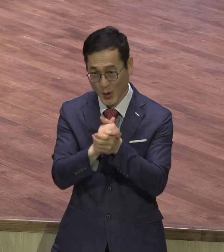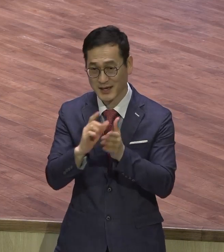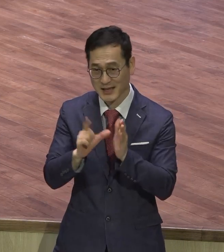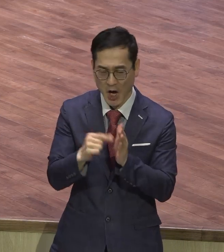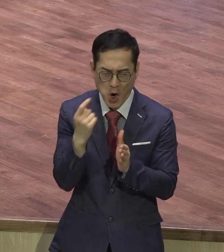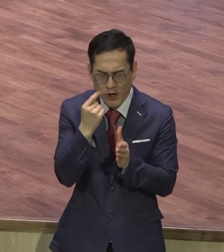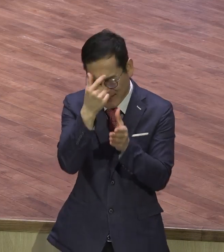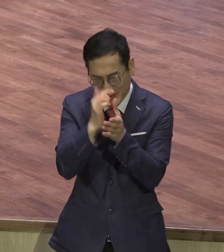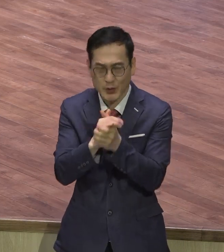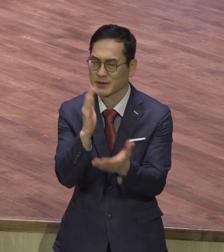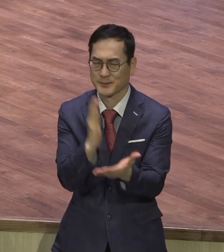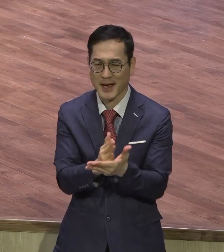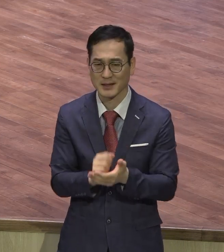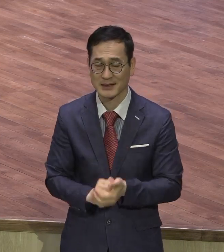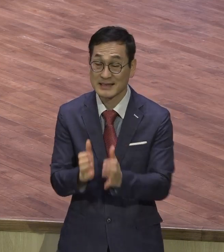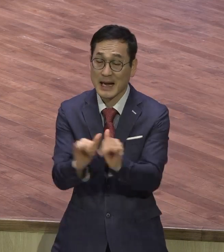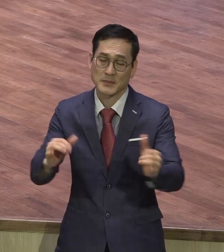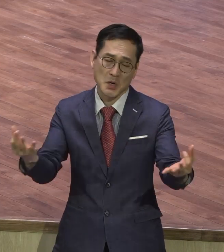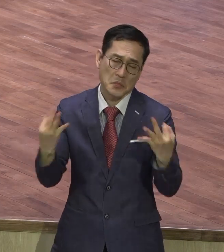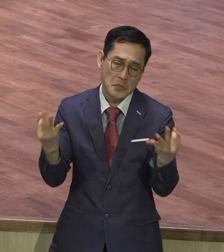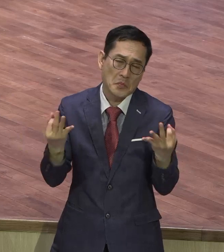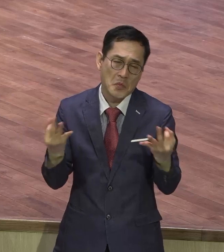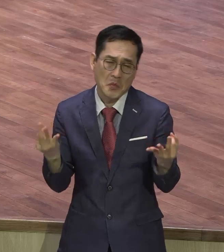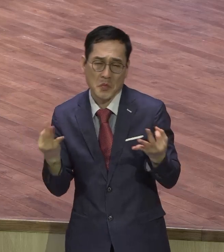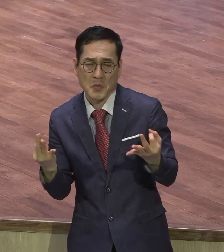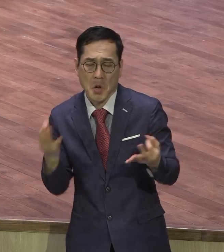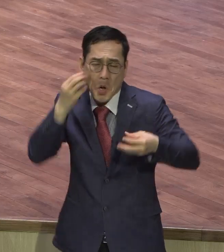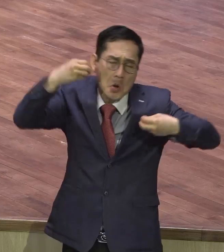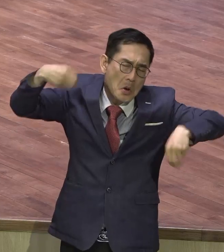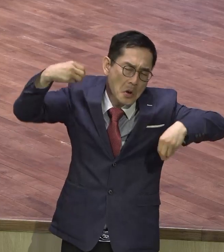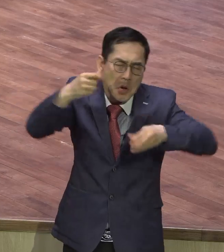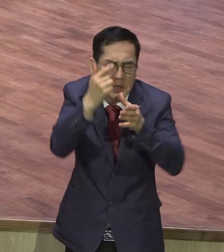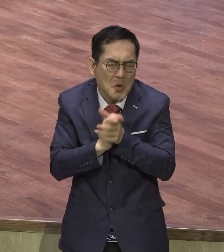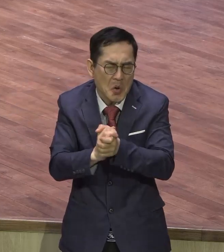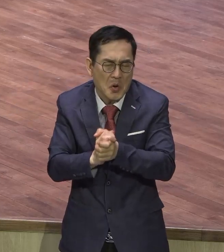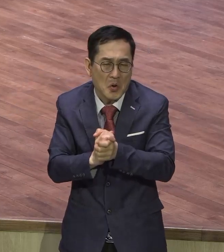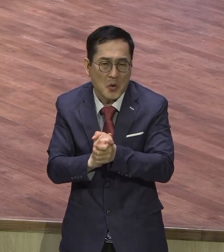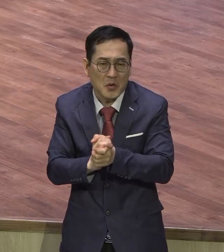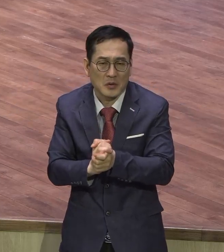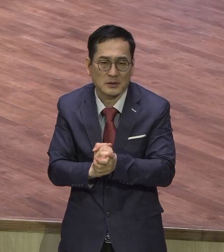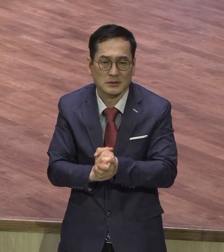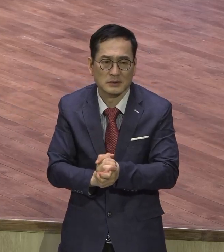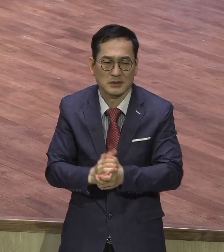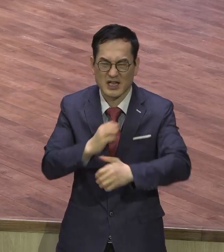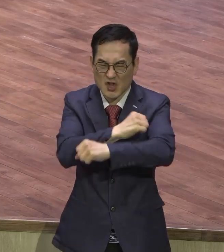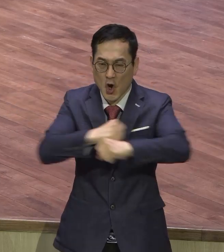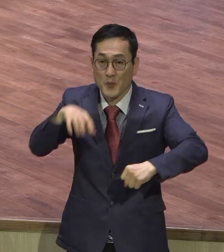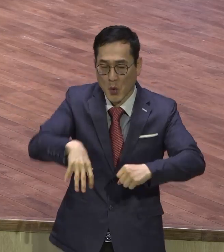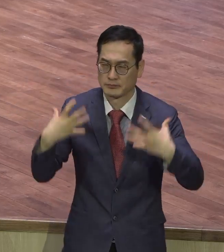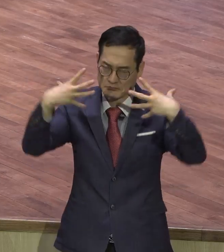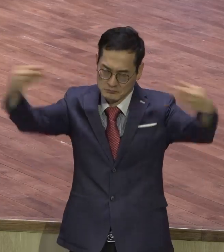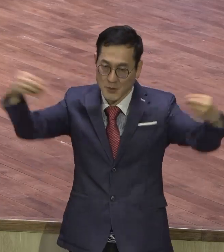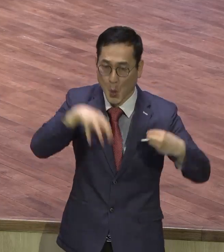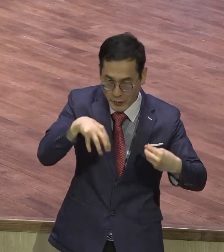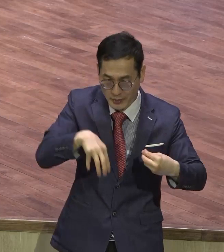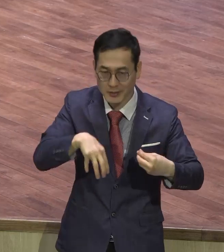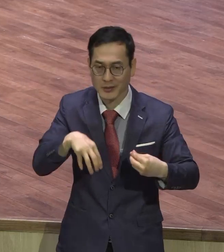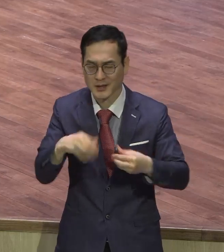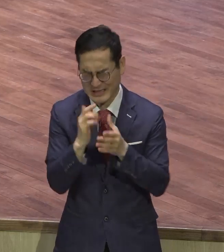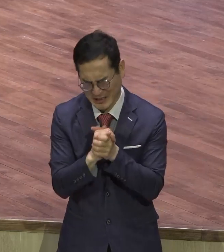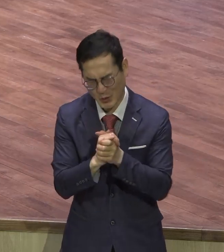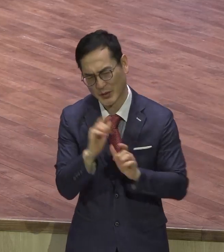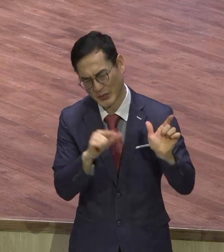하지 말라. 그들은 사람에게 보이려고 회당과 큰 거리 어귀에 서서 기도하기를 좋아하느니라. 내가 진실로